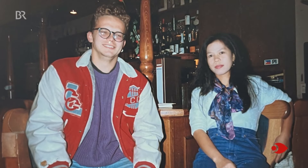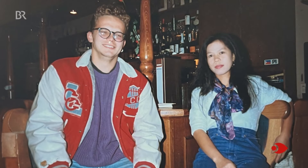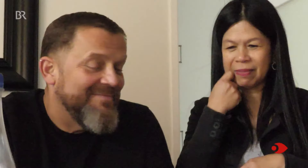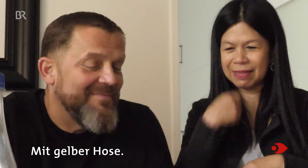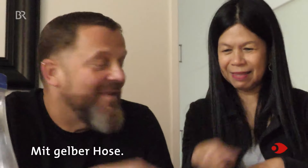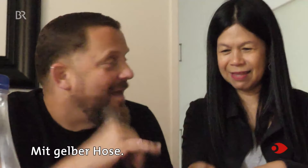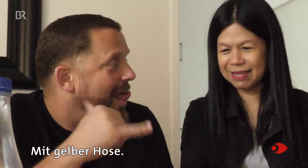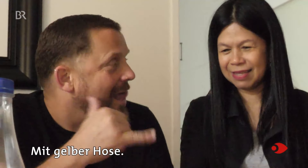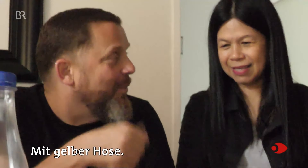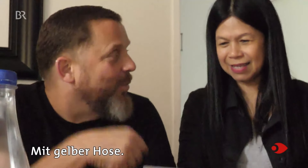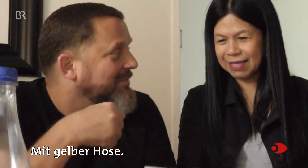Mit gelber Hose.